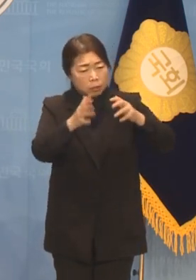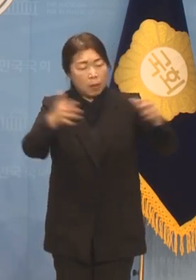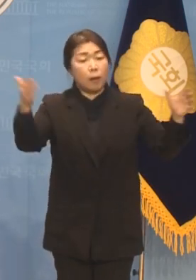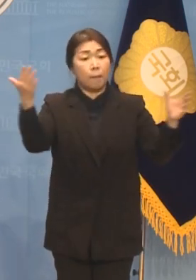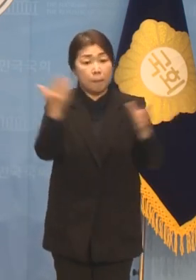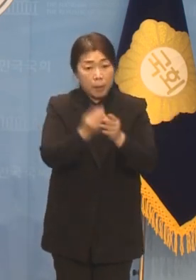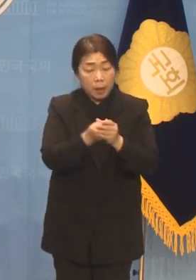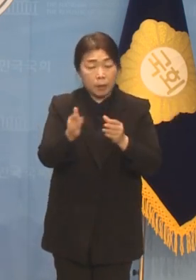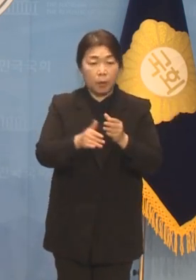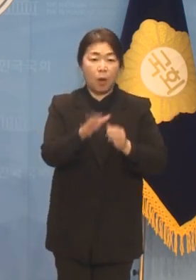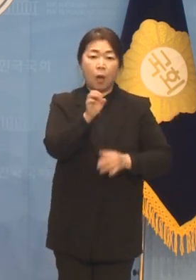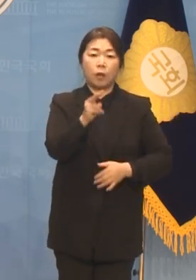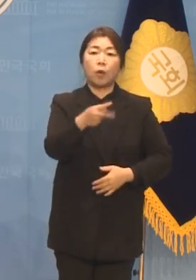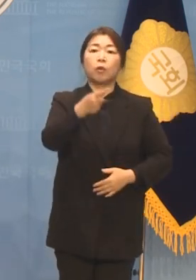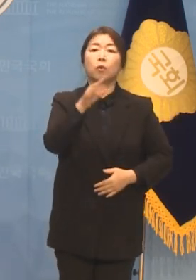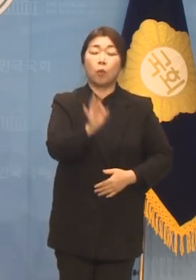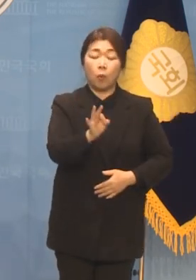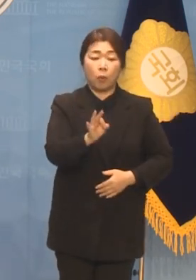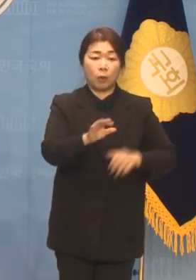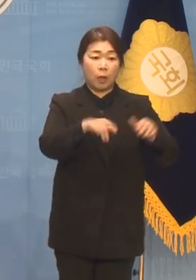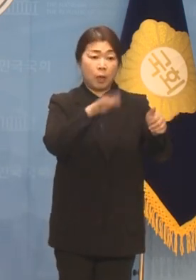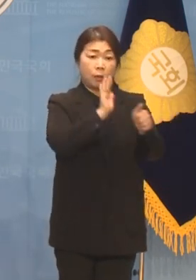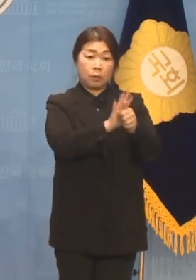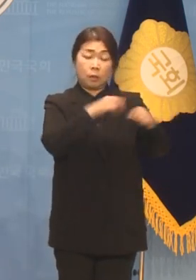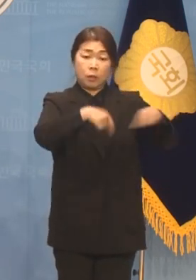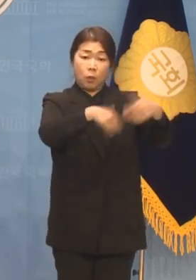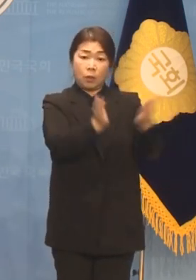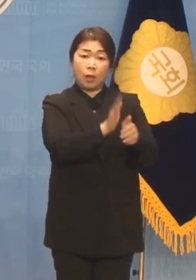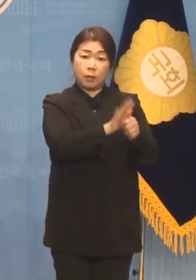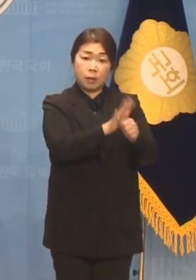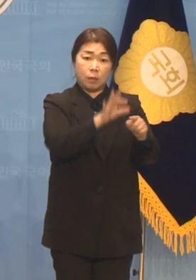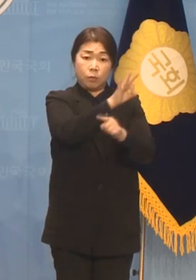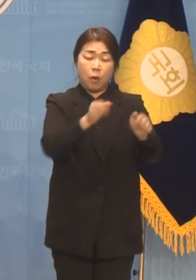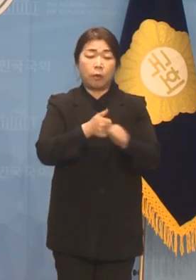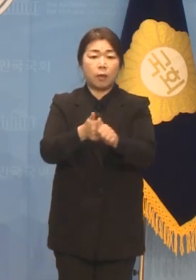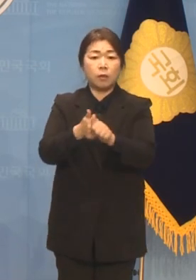연동형 비례대표제로의 개혁을 추진했습니다.